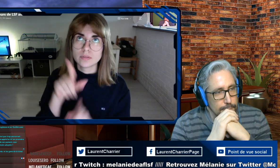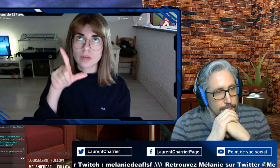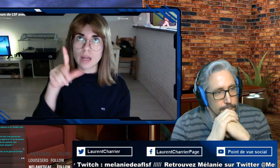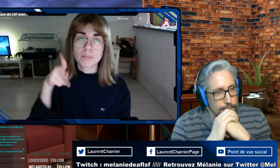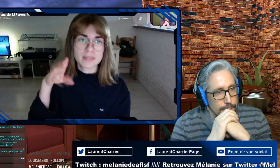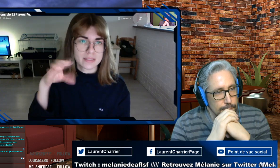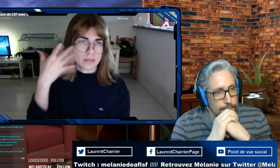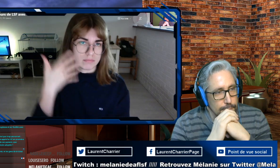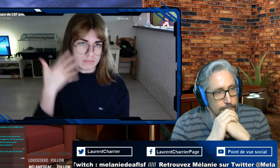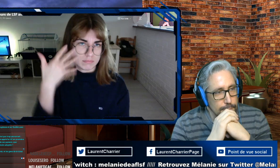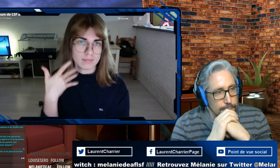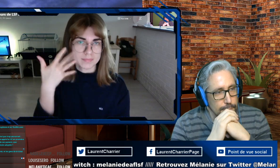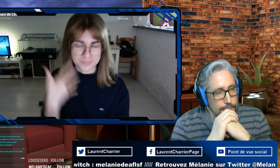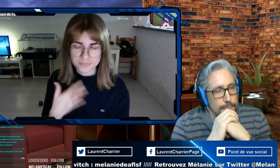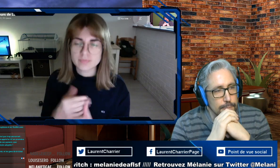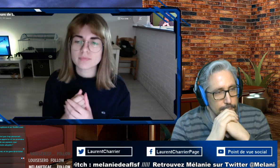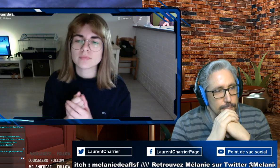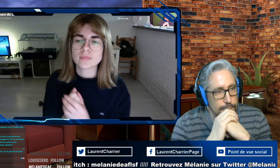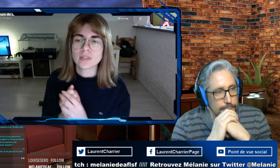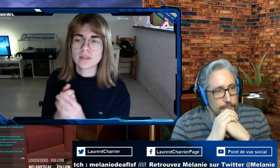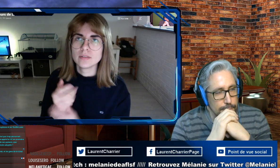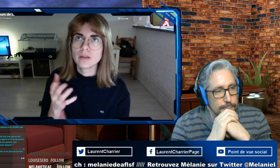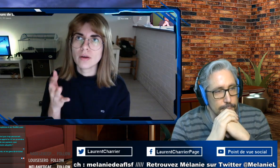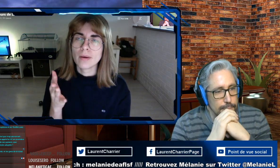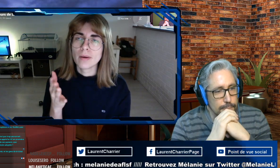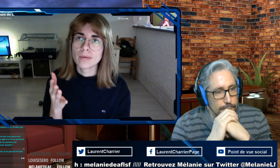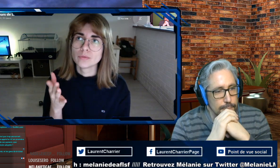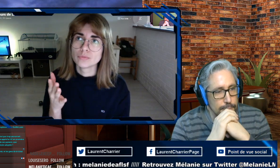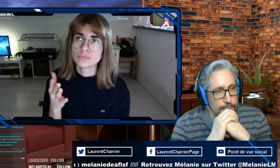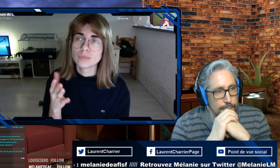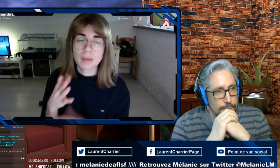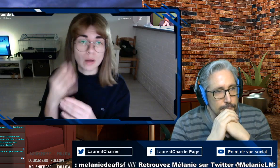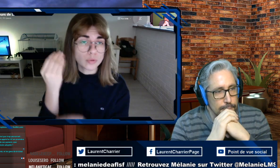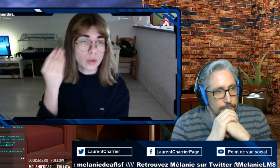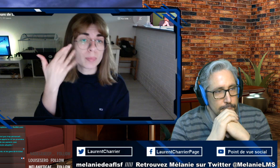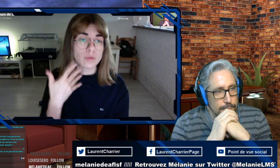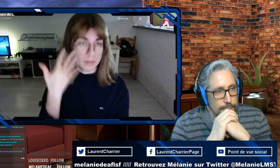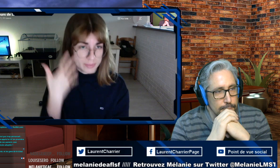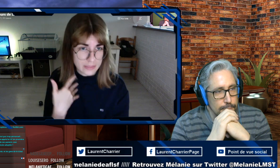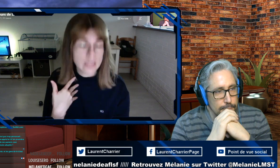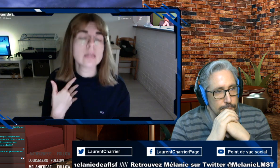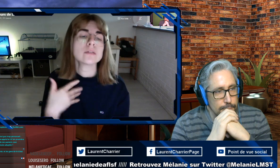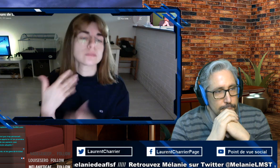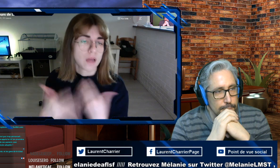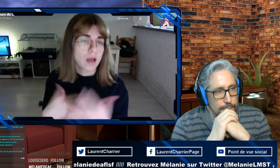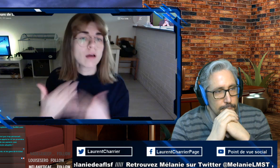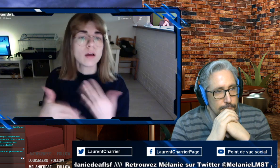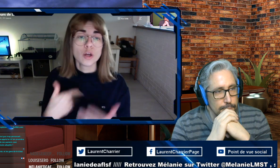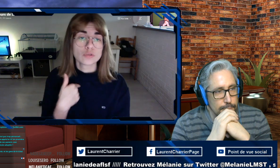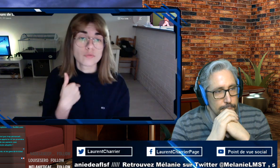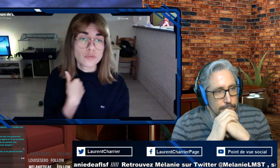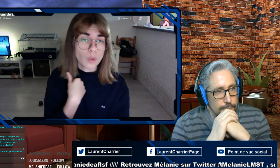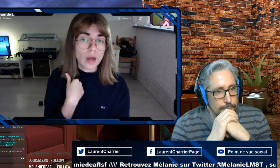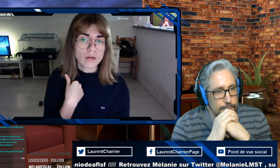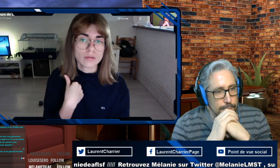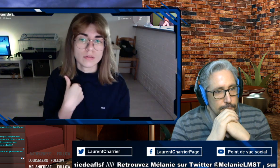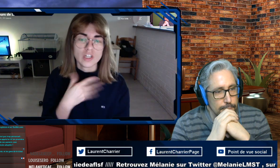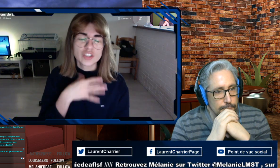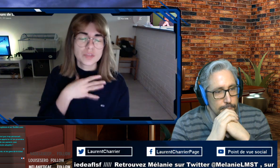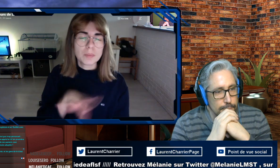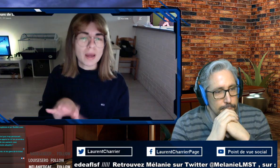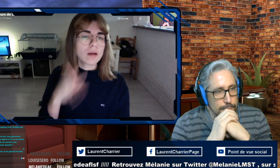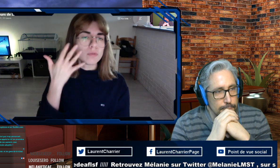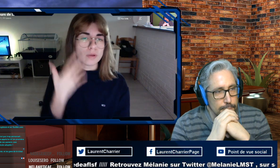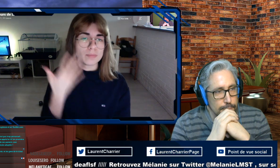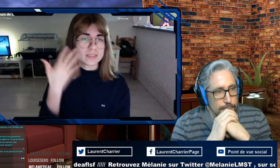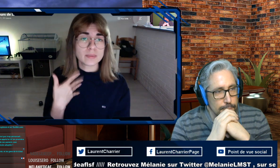Du coup, je suis LPC. Et mes parents ont appris le LPC, etc. Sauf que bah, je